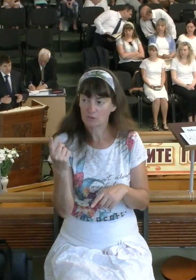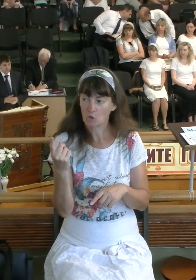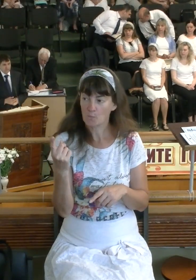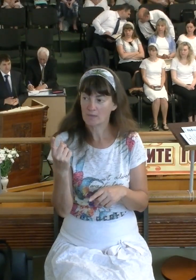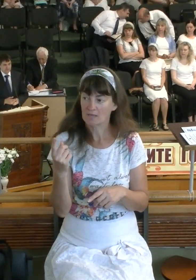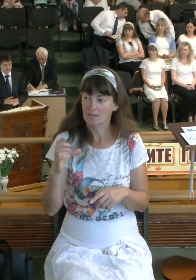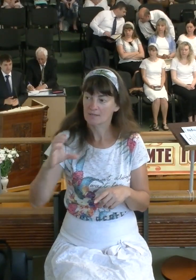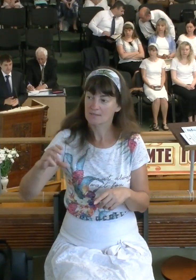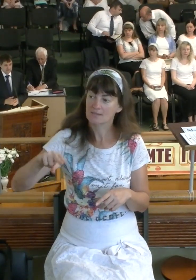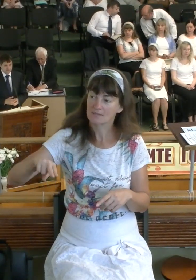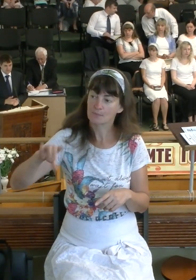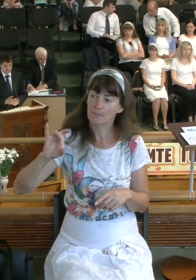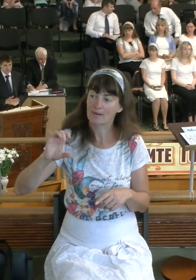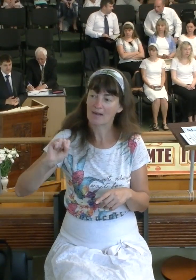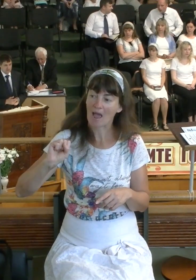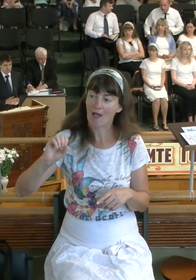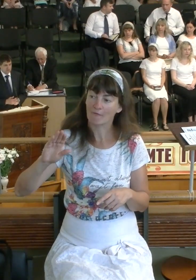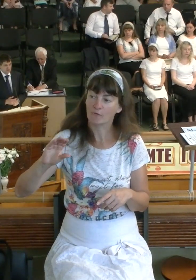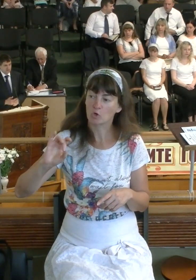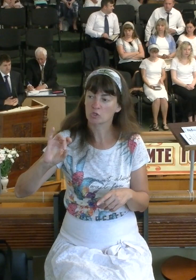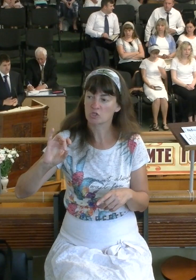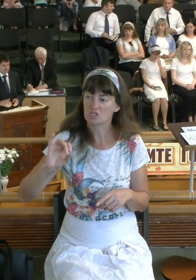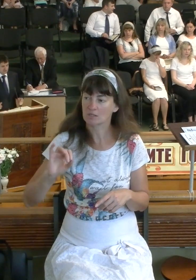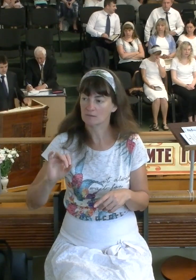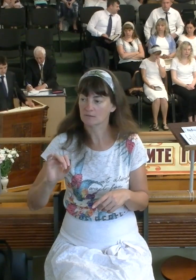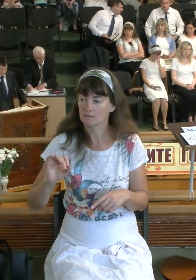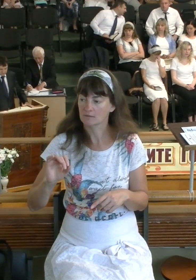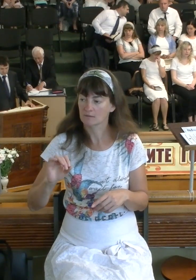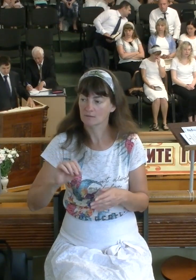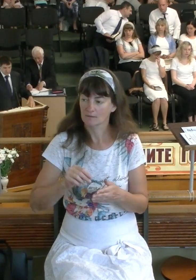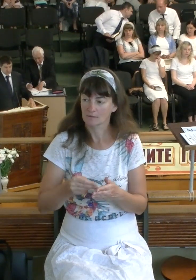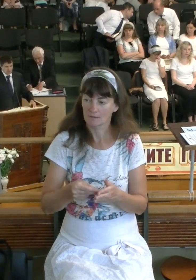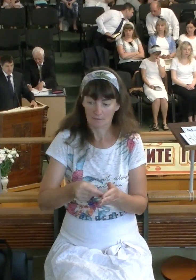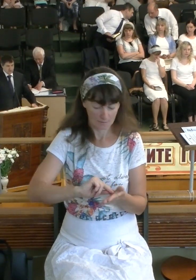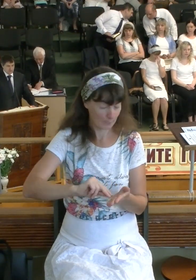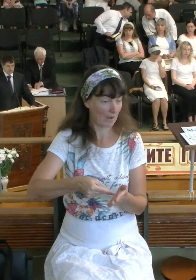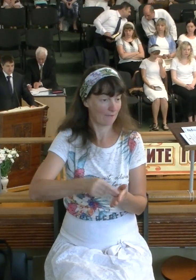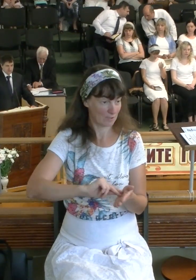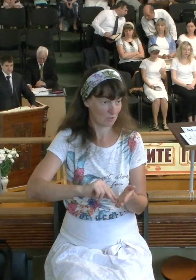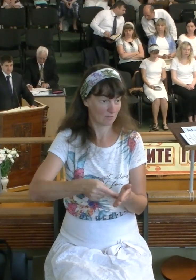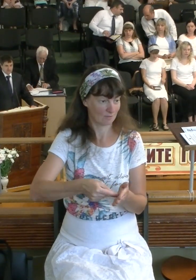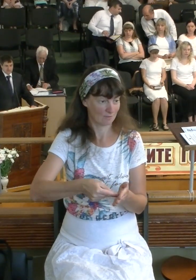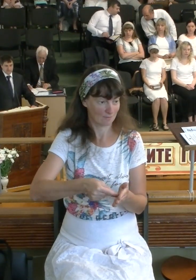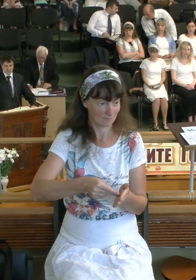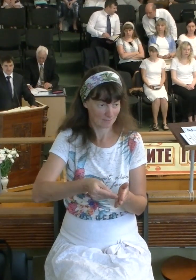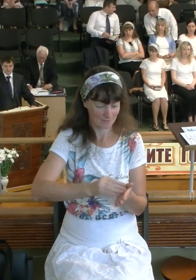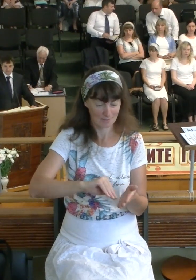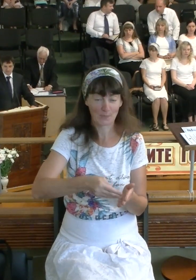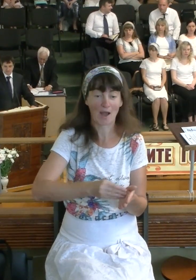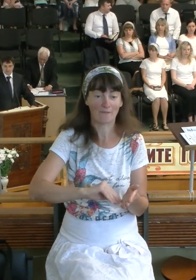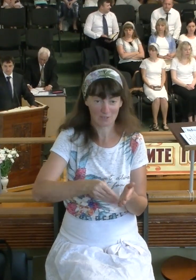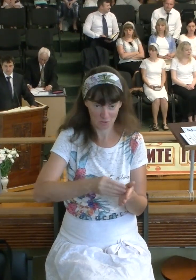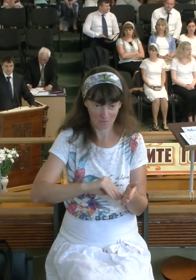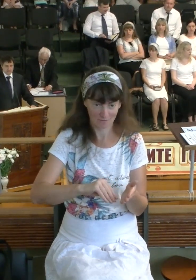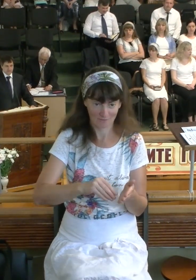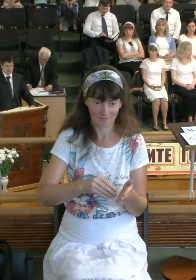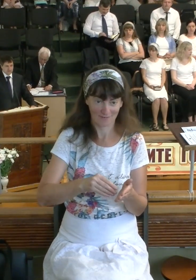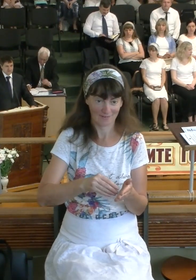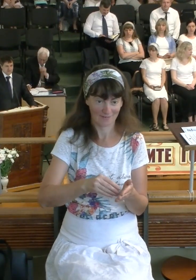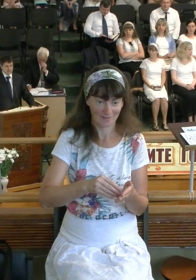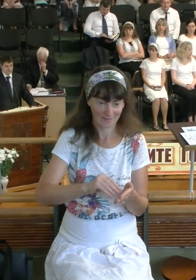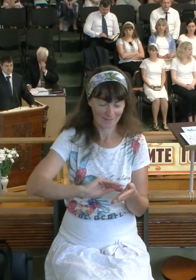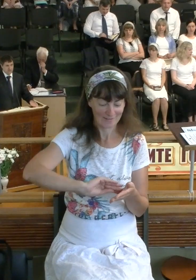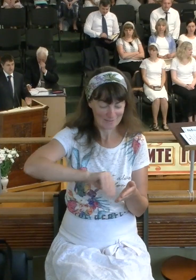Там были описаны те моменты, которые выполняет Дух Святой. Но там было несколько страниц,